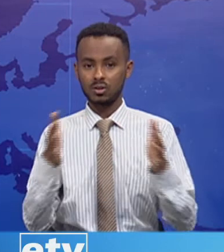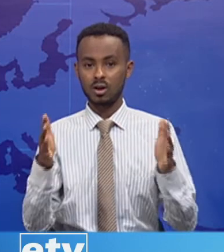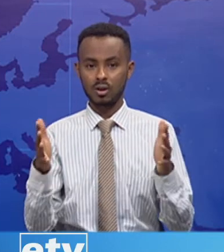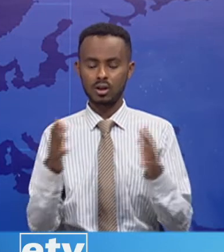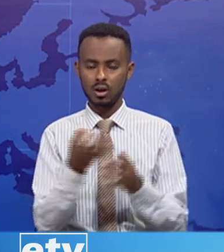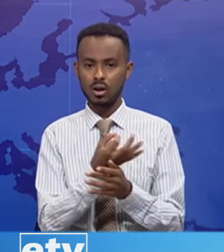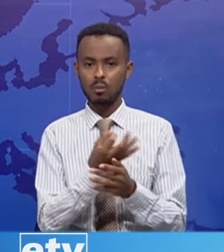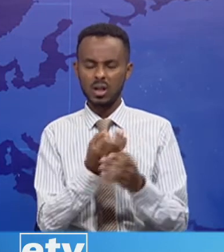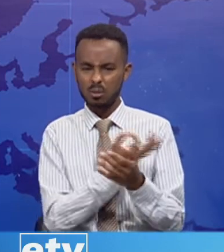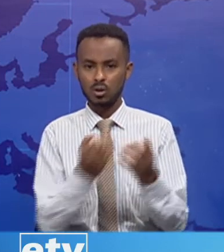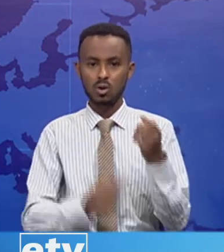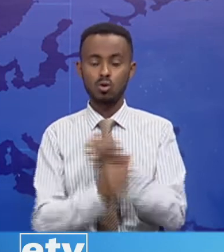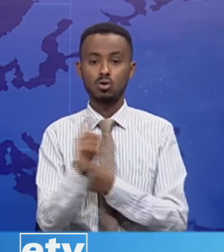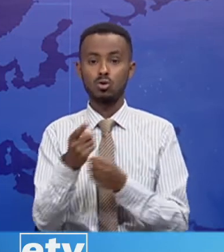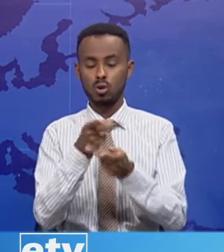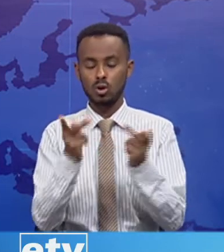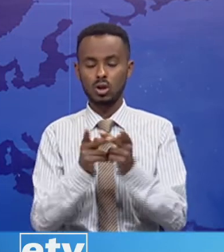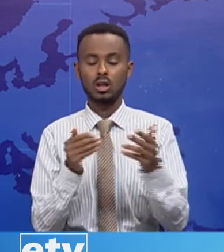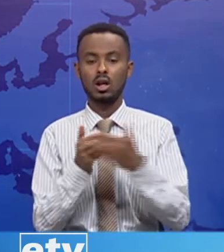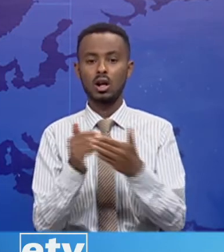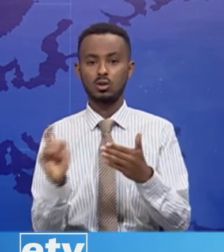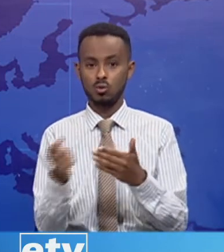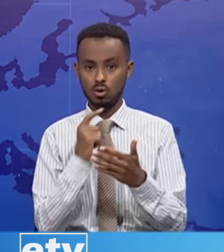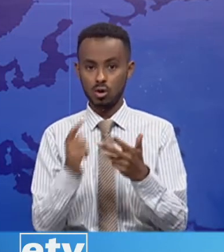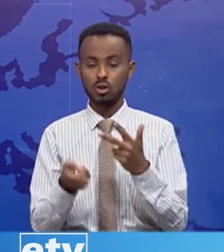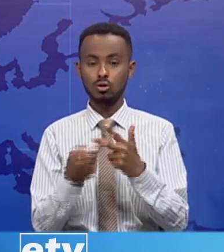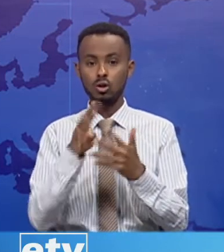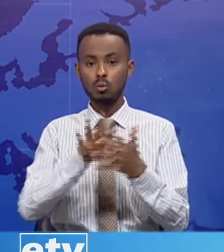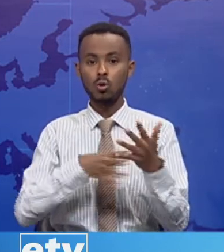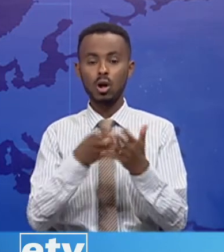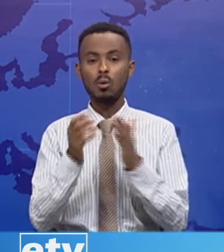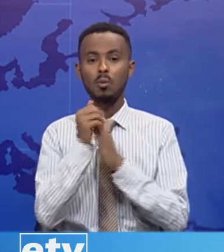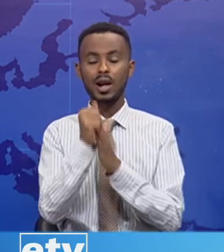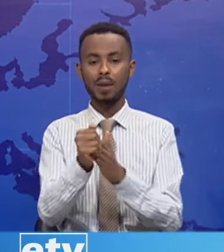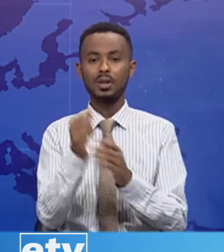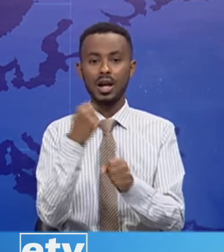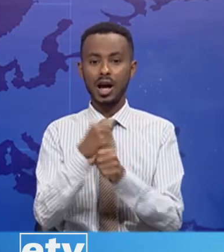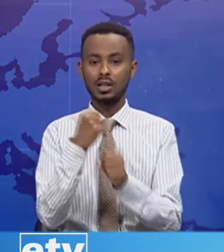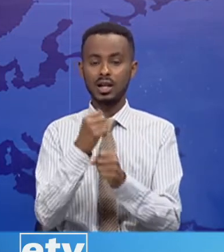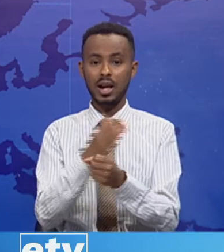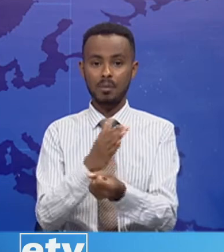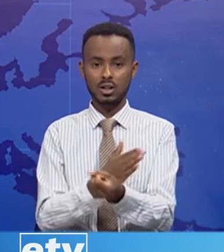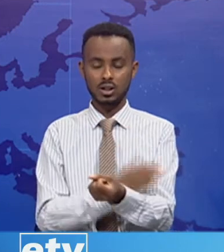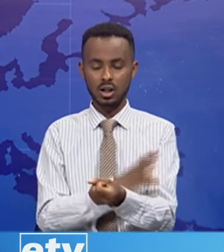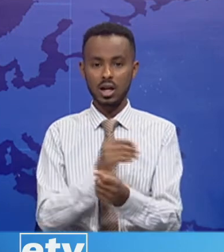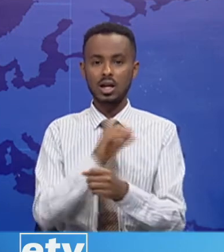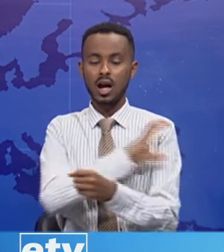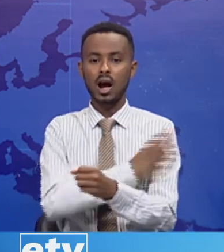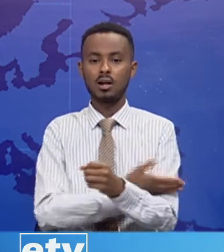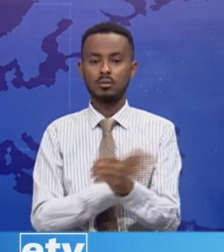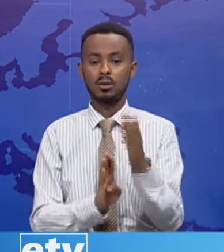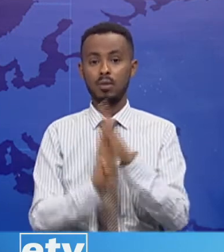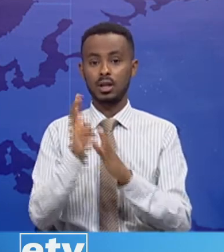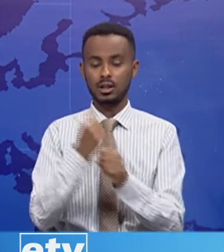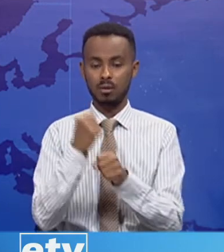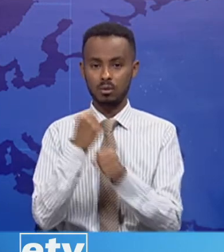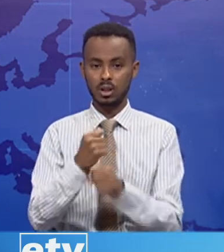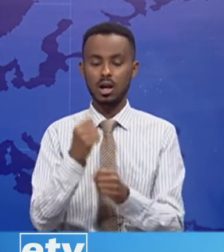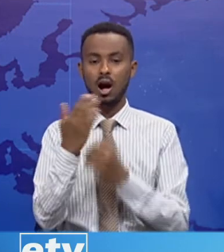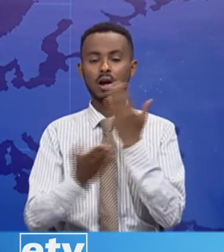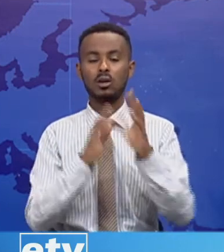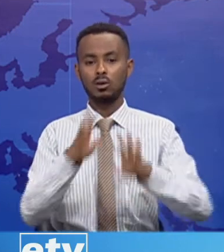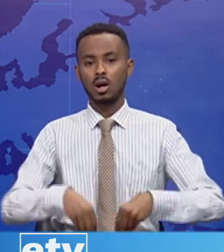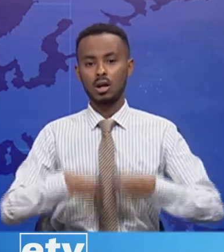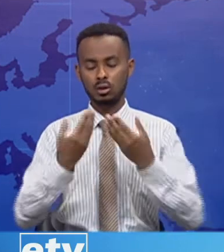በድርቅ ተጎጂ የሆኑ ስፍራዎች ላይ ተደራሽ መሆን። ሶስተኛው ፕሮግራሙ የሚመራበትን አሰራር ማዘመንና የአቅም ግንባታ ስራ በማከናወን አገልግሎት